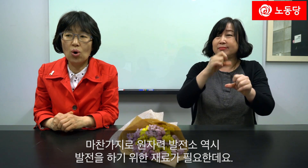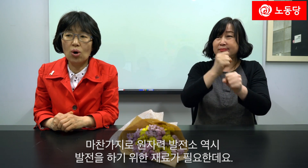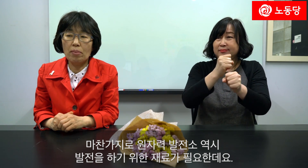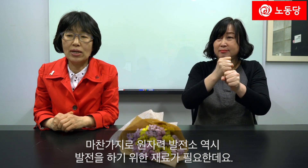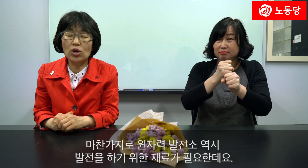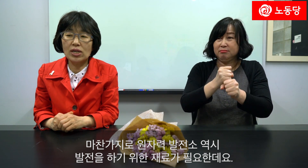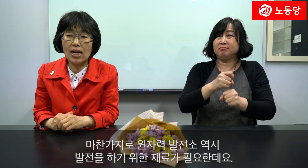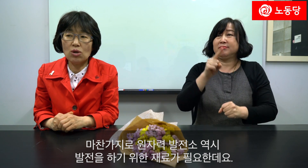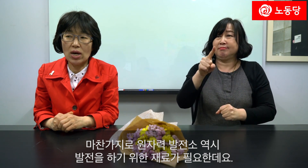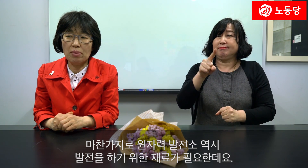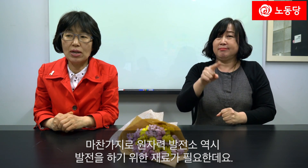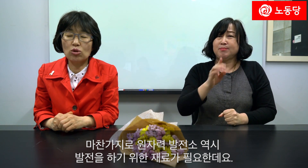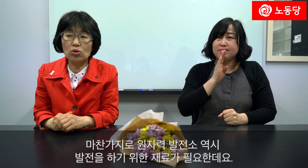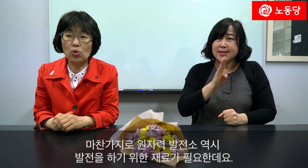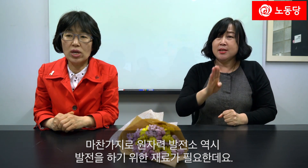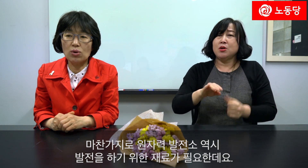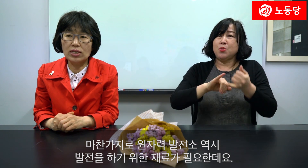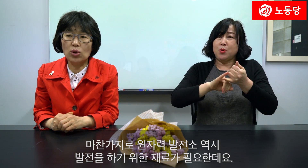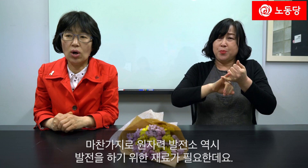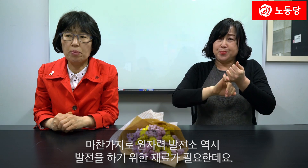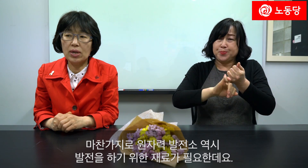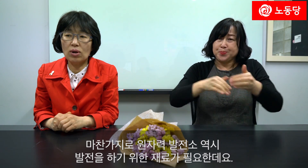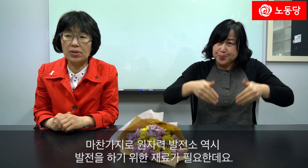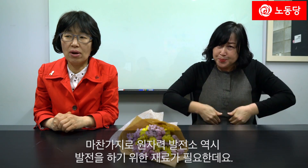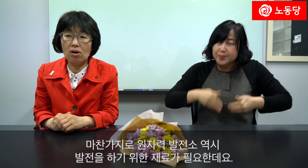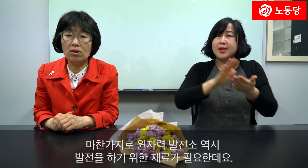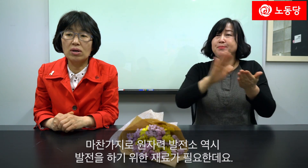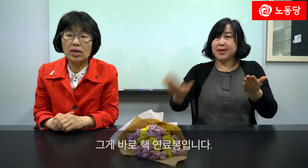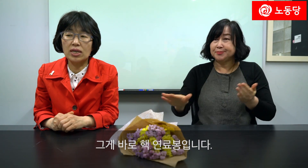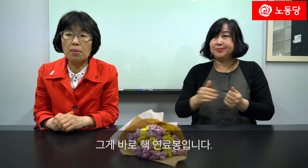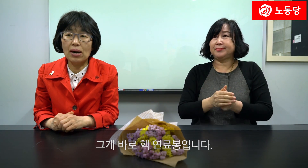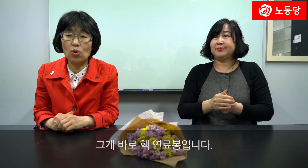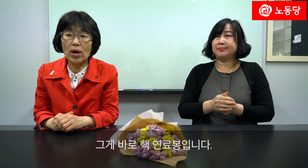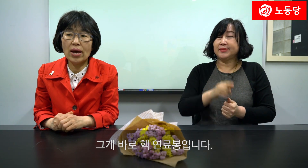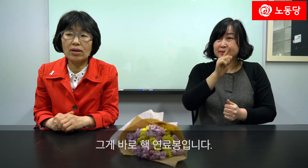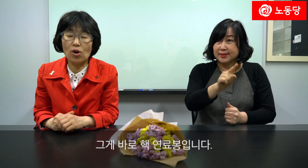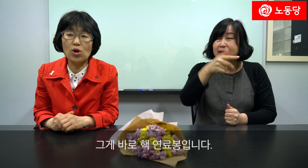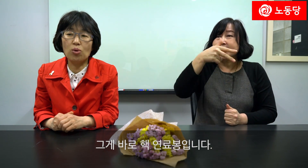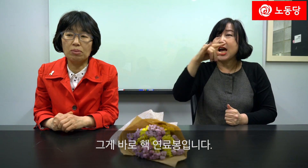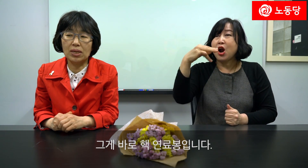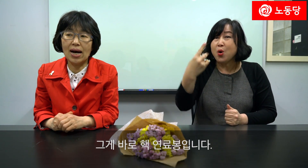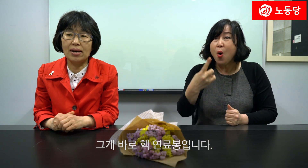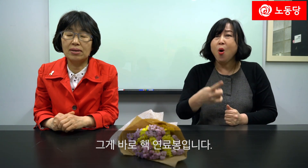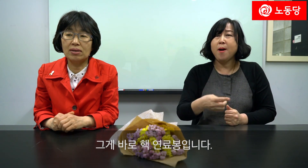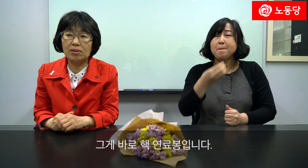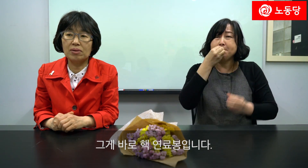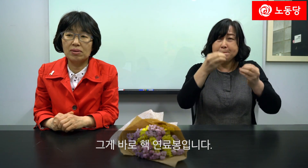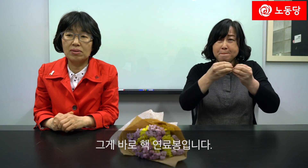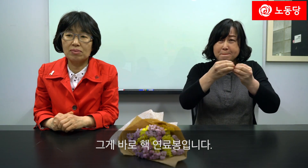발전소도 발전을 하기 위한, 발전소를 돌리기 위한 재료가 필요한데요. 그게 바로 핵